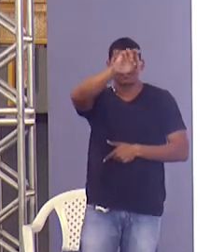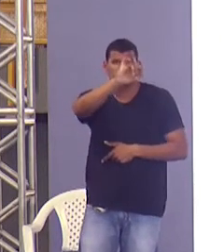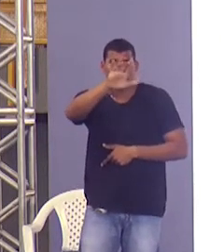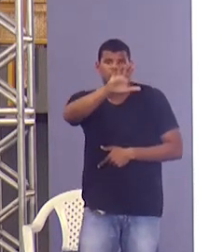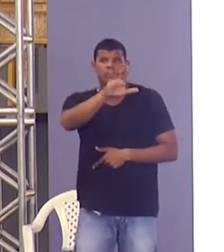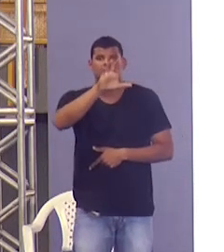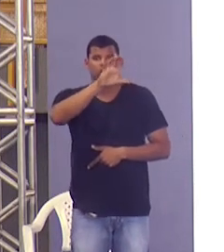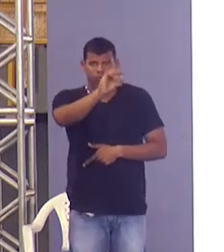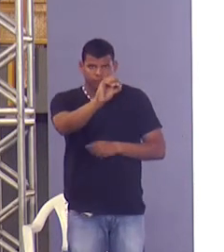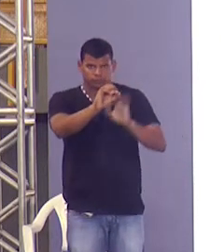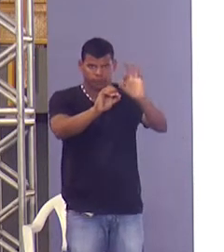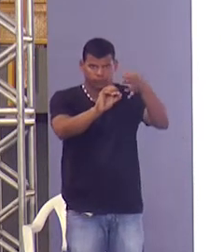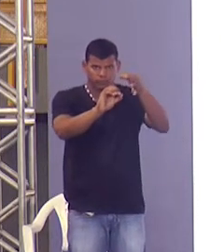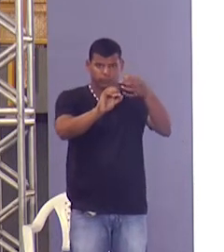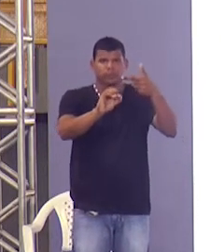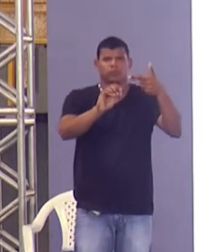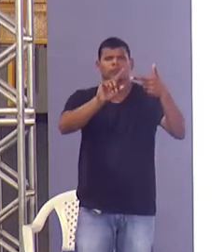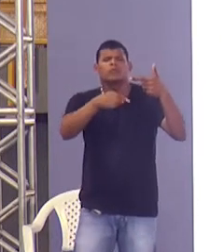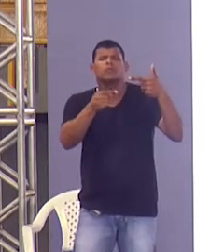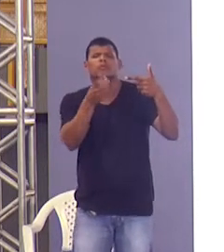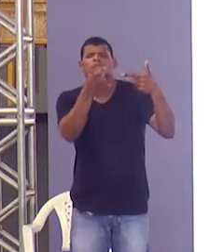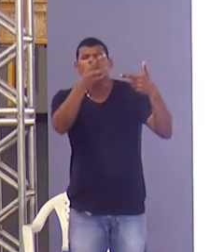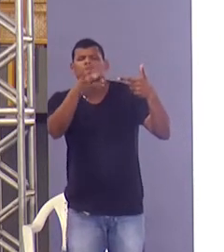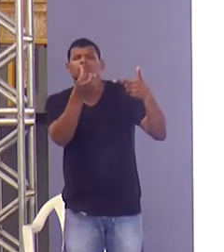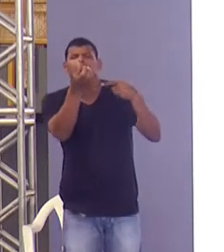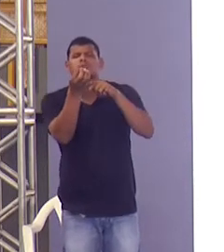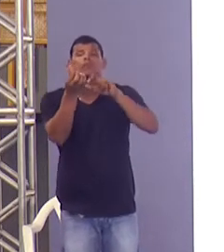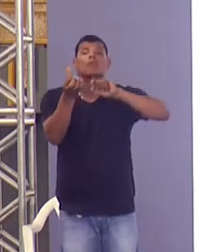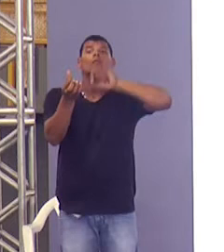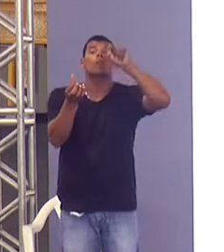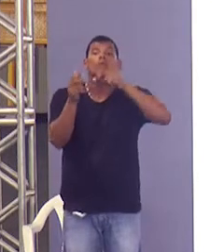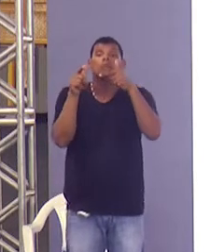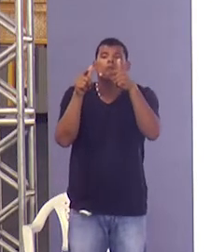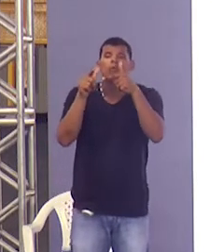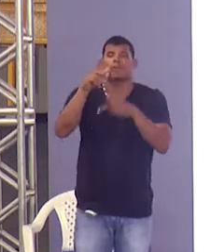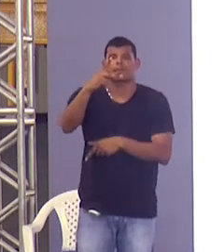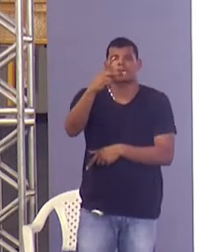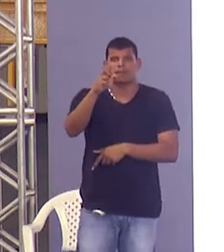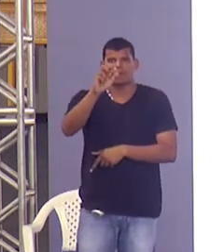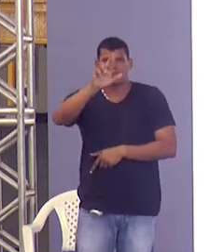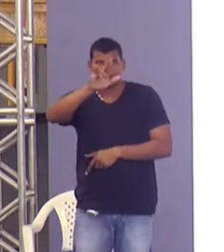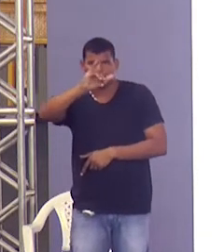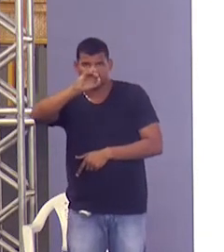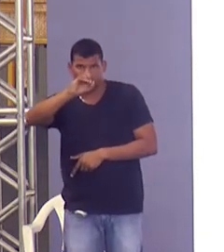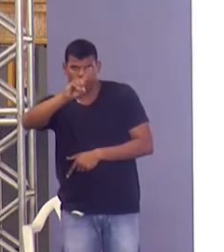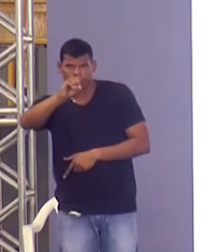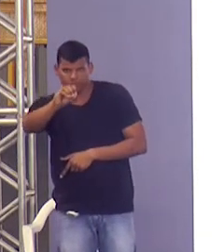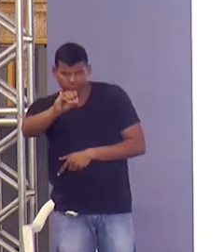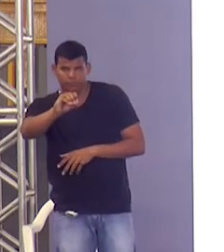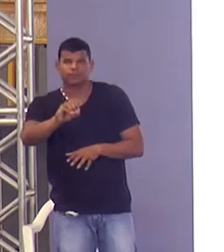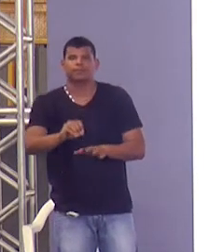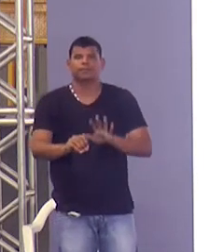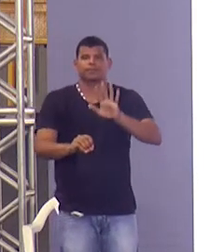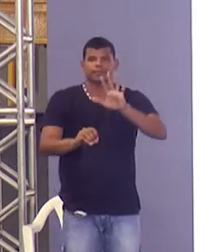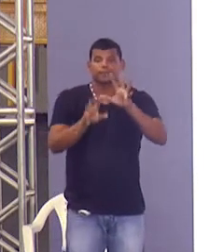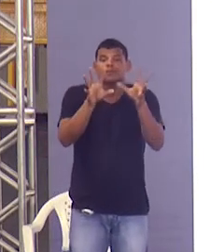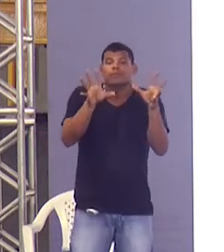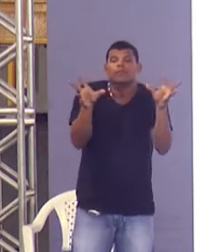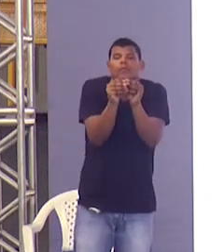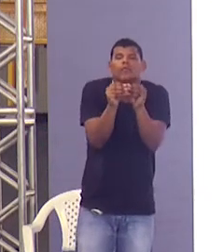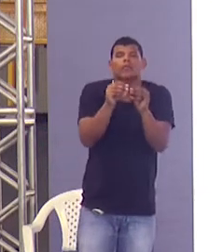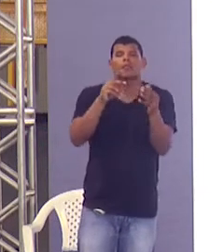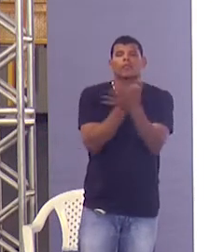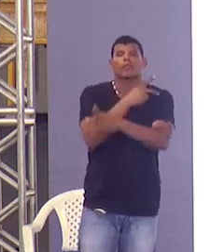2. O período é o 36. Então, quando eu juntar, vai ficar 2 com 36,